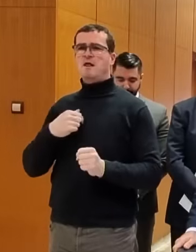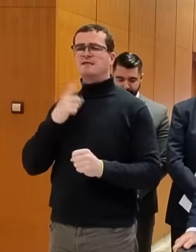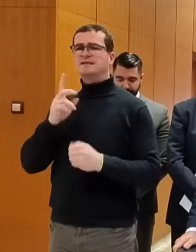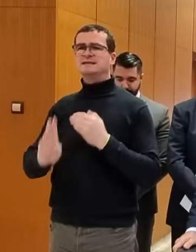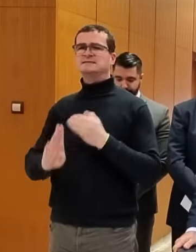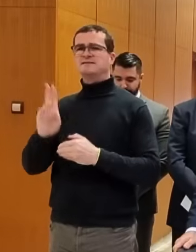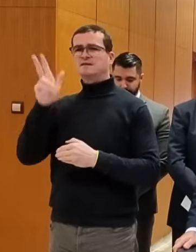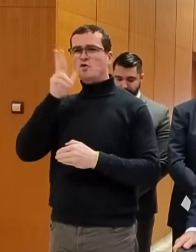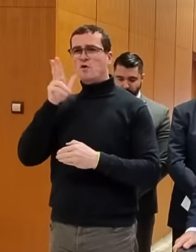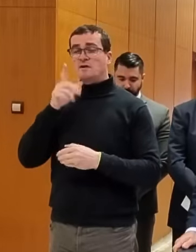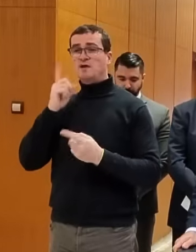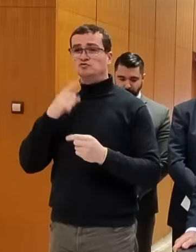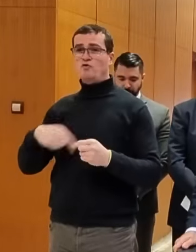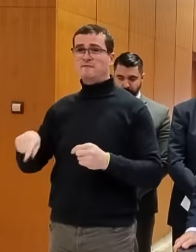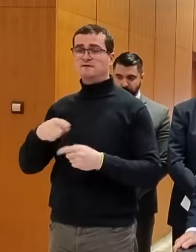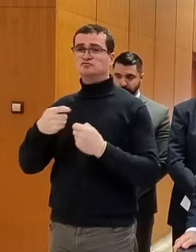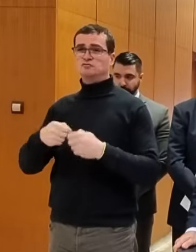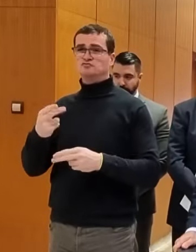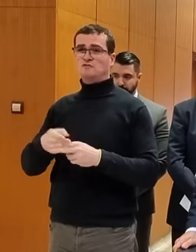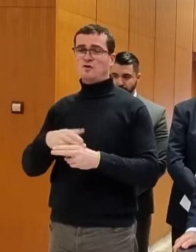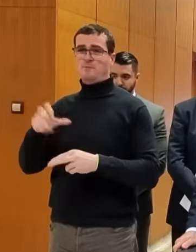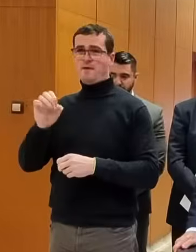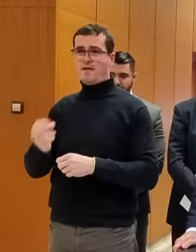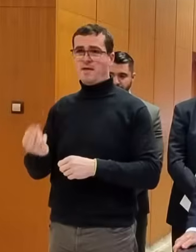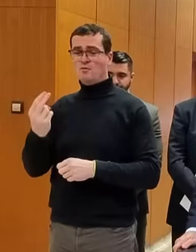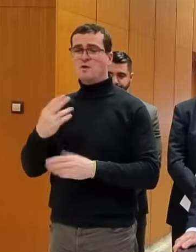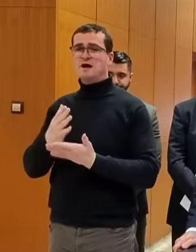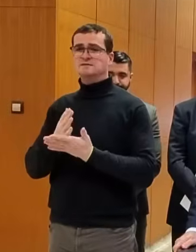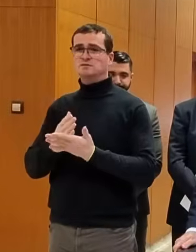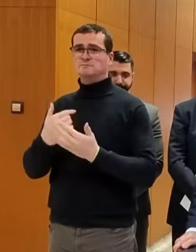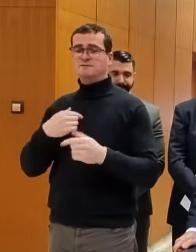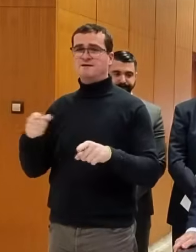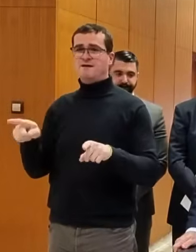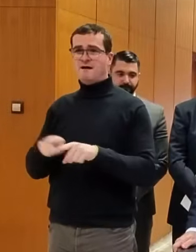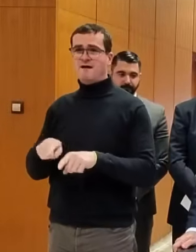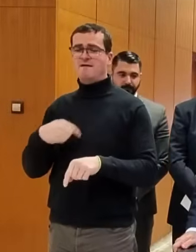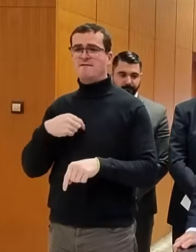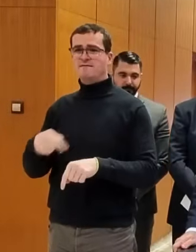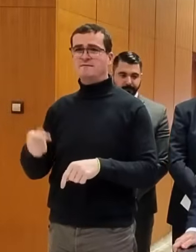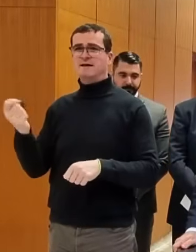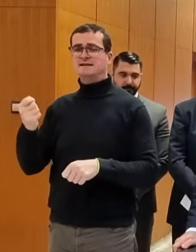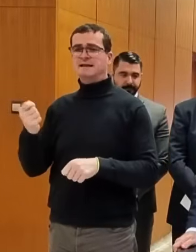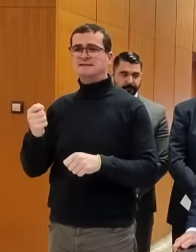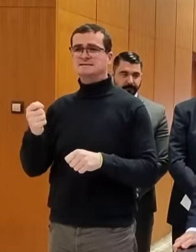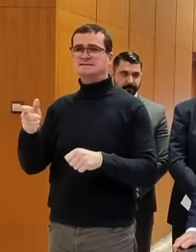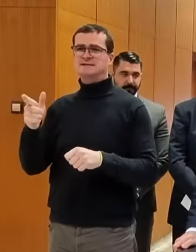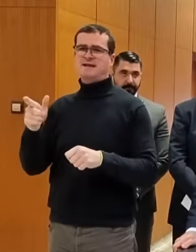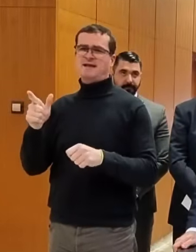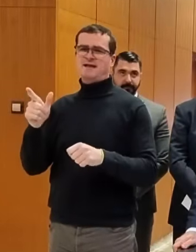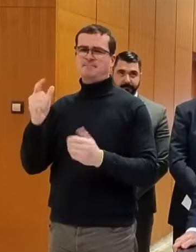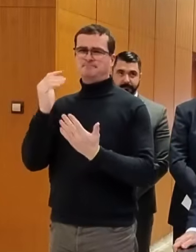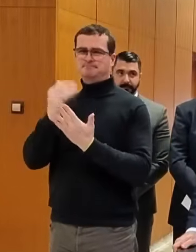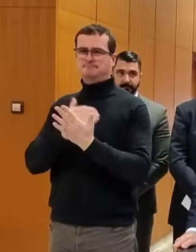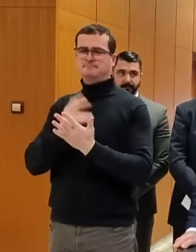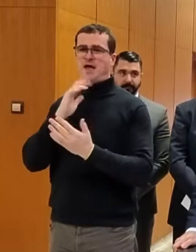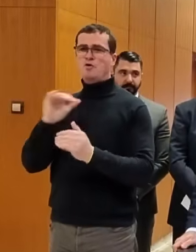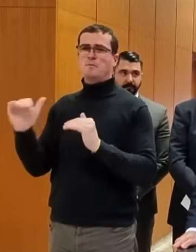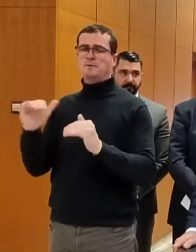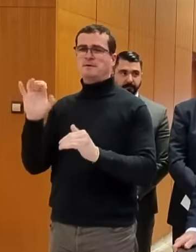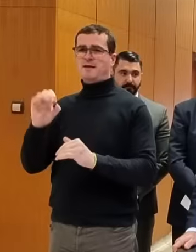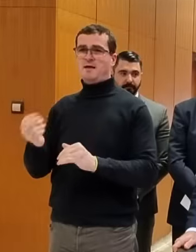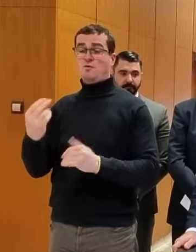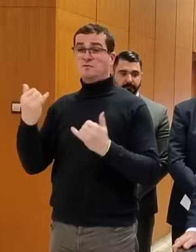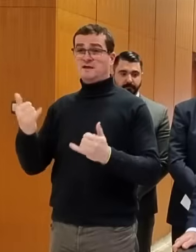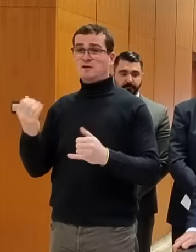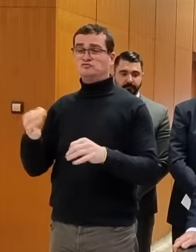Severná Korea. Slováci sú členským štátom Európskej únie a zaslúžime si také isté trestné kodexy, ako má priemer Európskej únie. To, čo